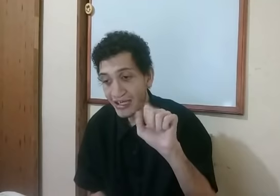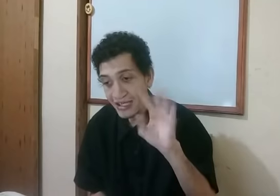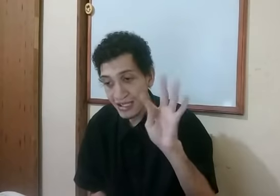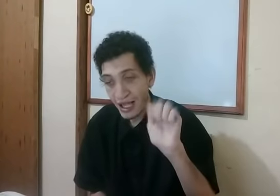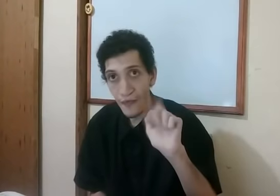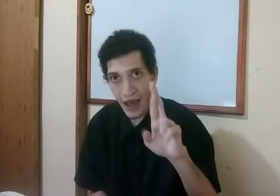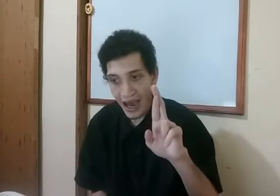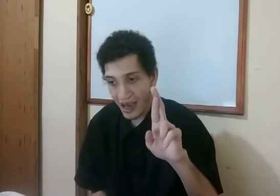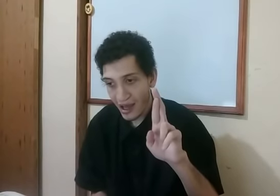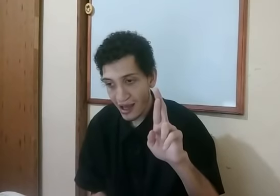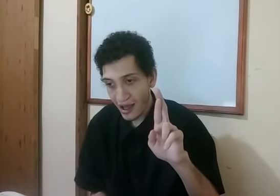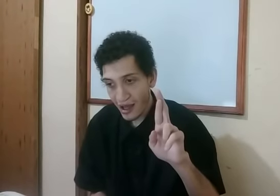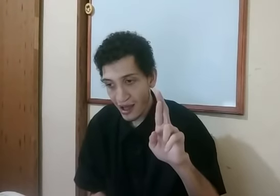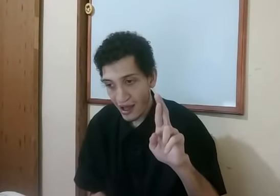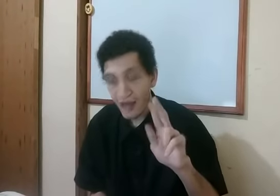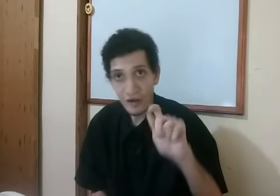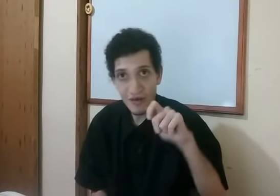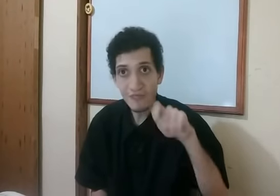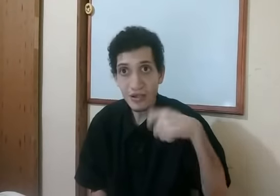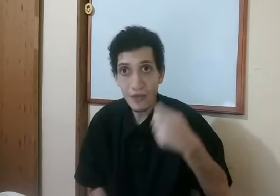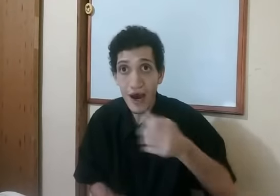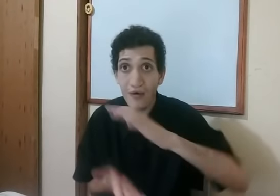Gastar. É isso mesmo? Sinal.